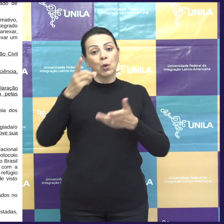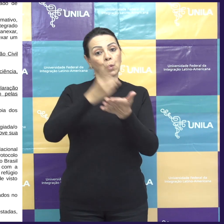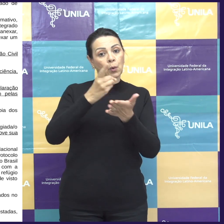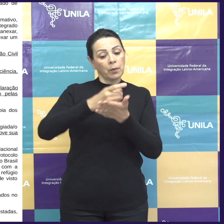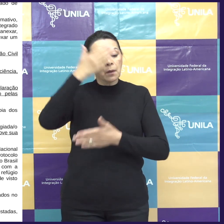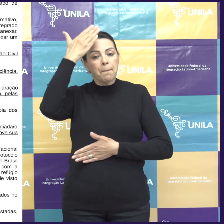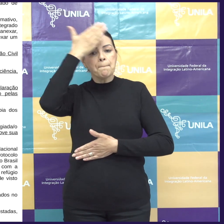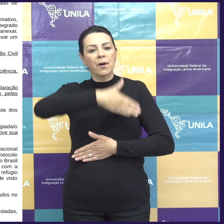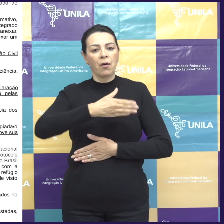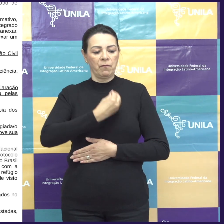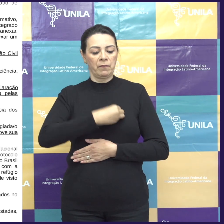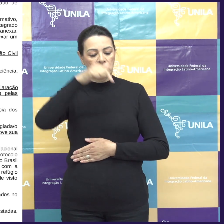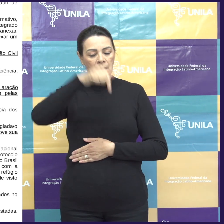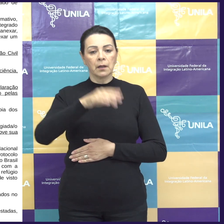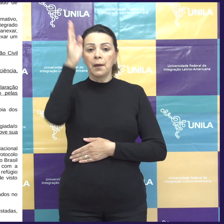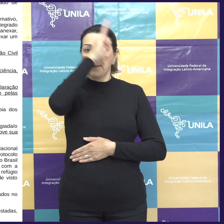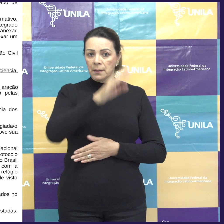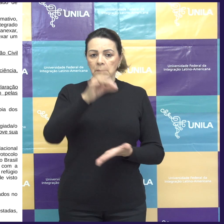Brasil.